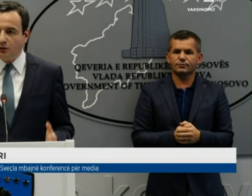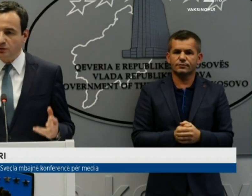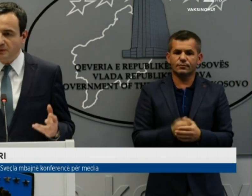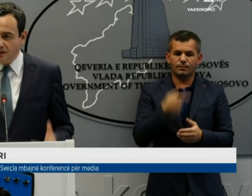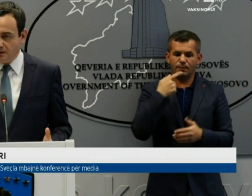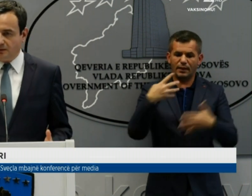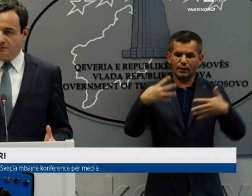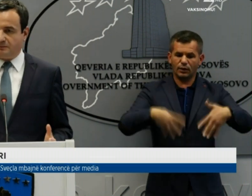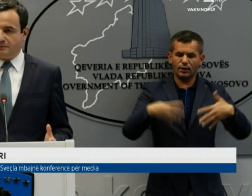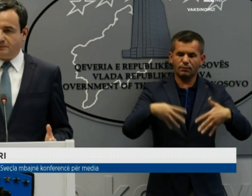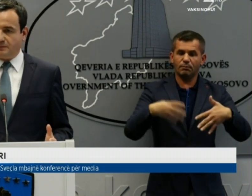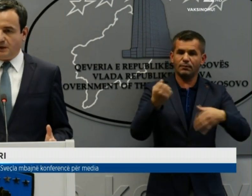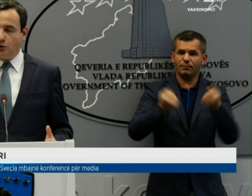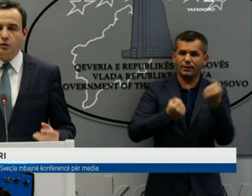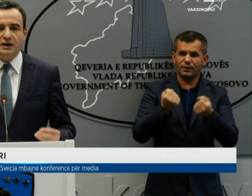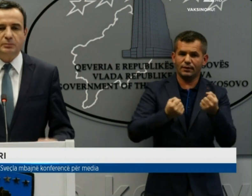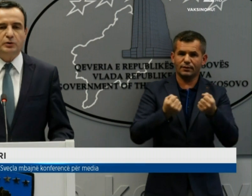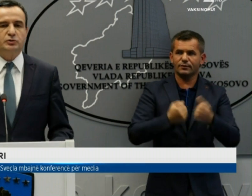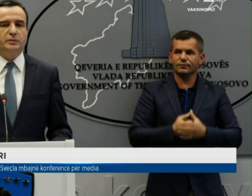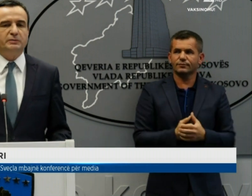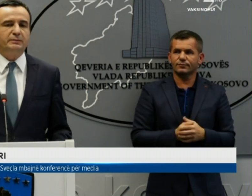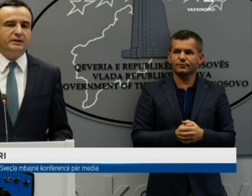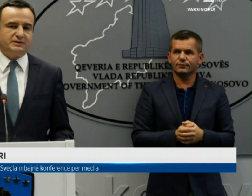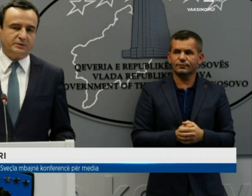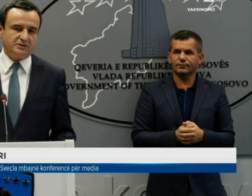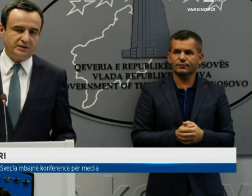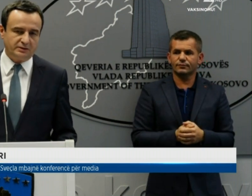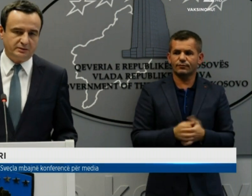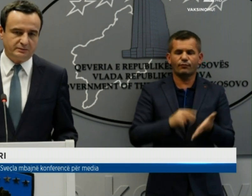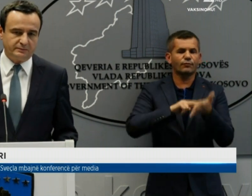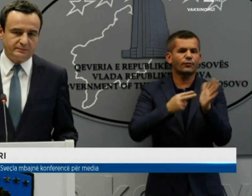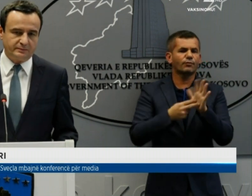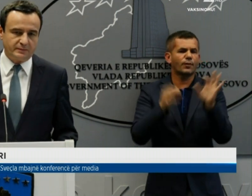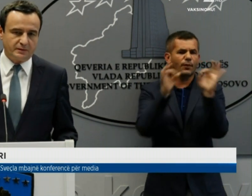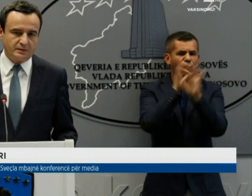9000 automjete nuk kanë pasur probleme reciprociteti.